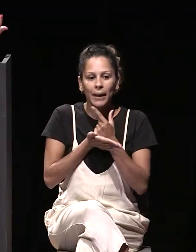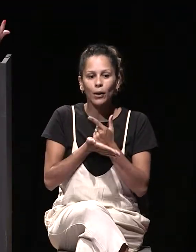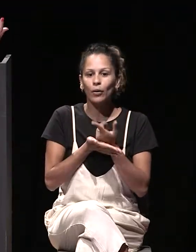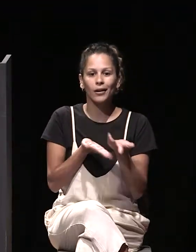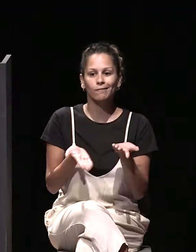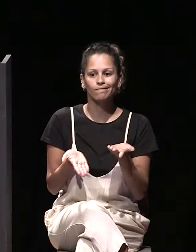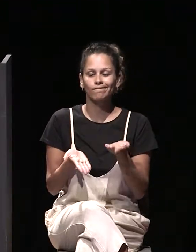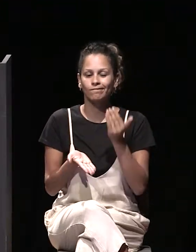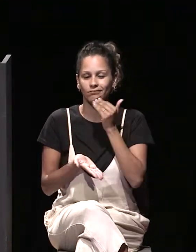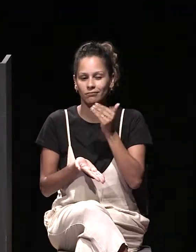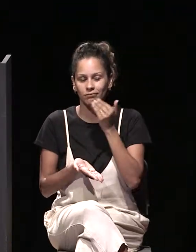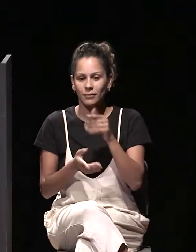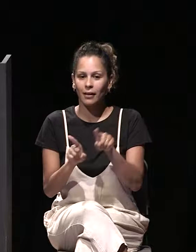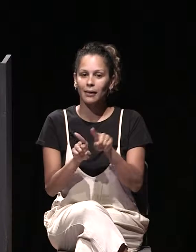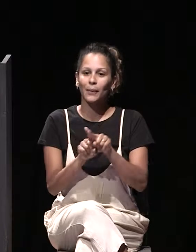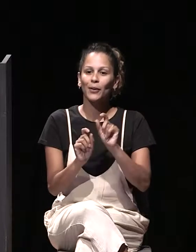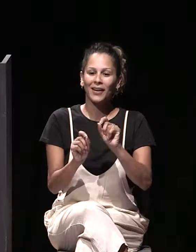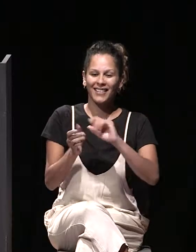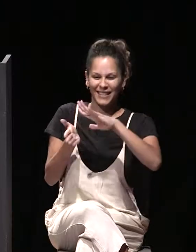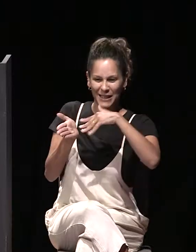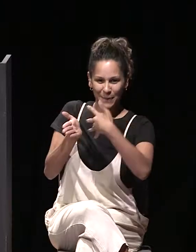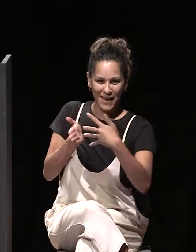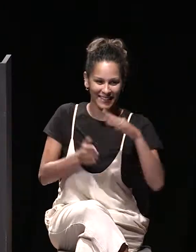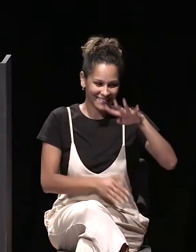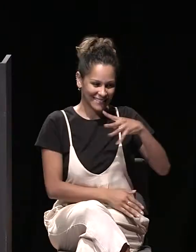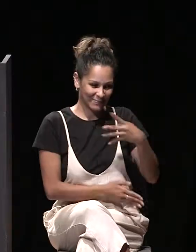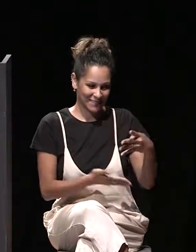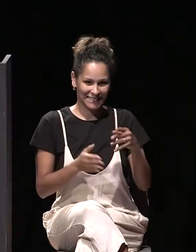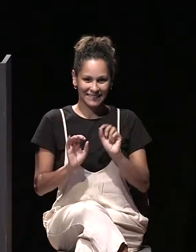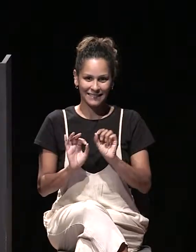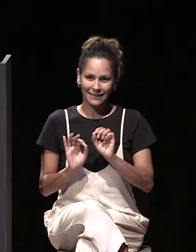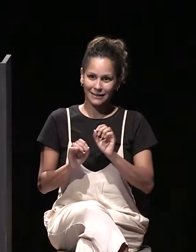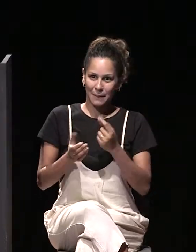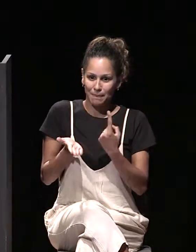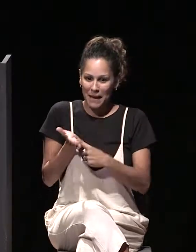a tabelinha, por exemplo, que é outro método que falha bastante.